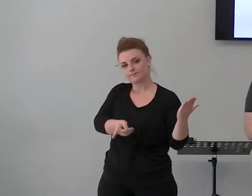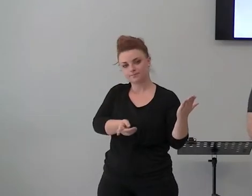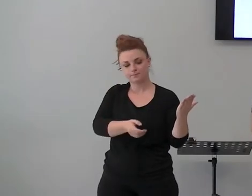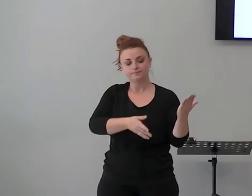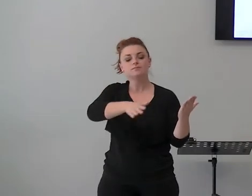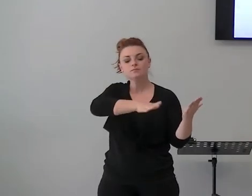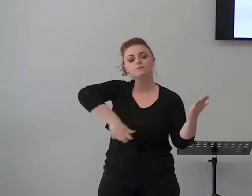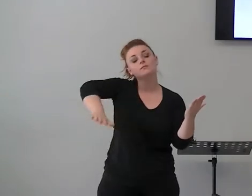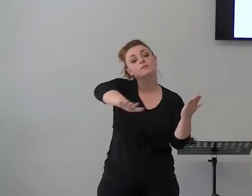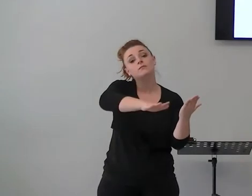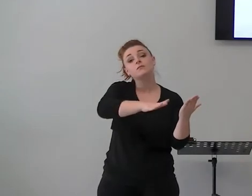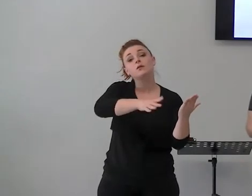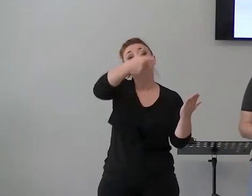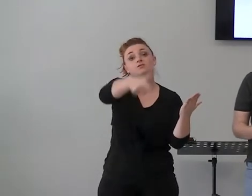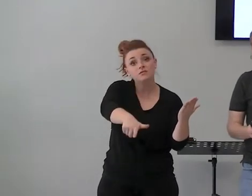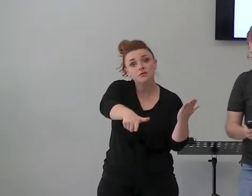chiave.